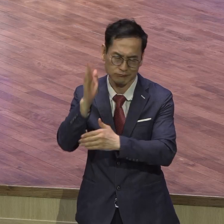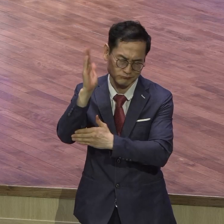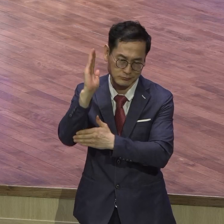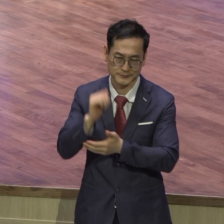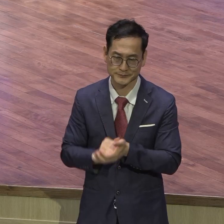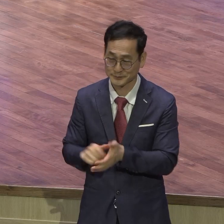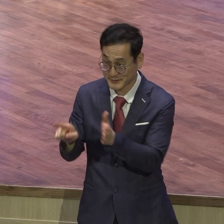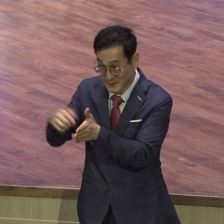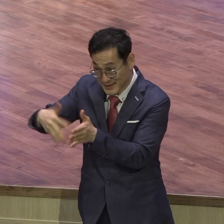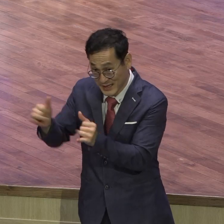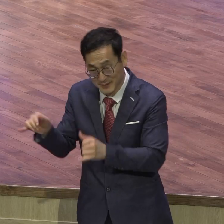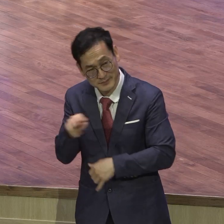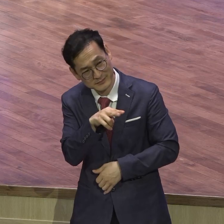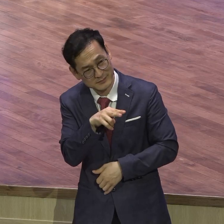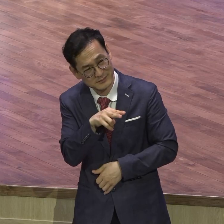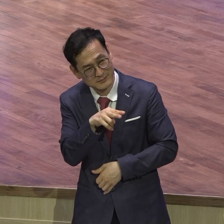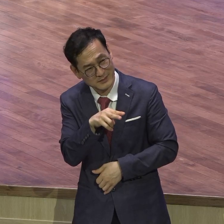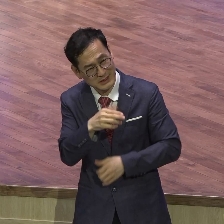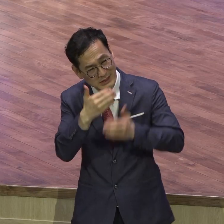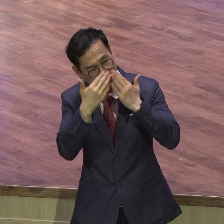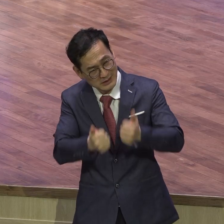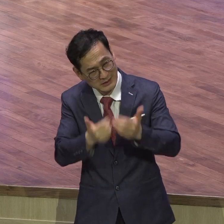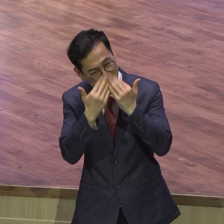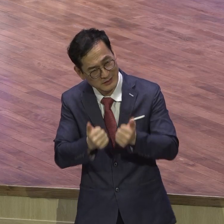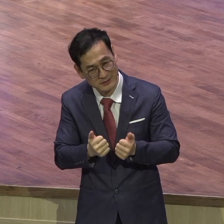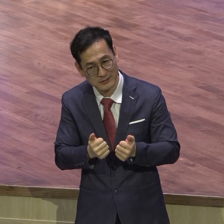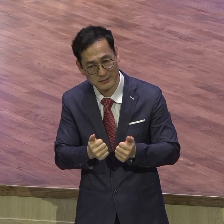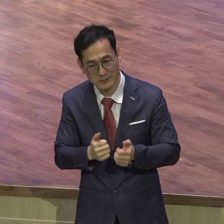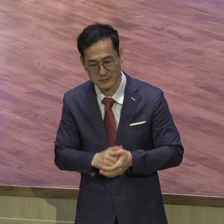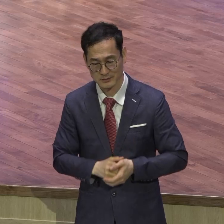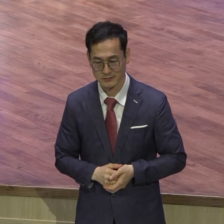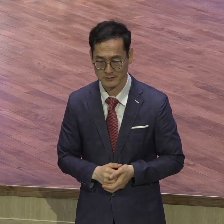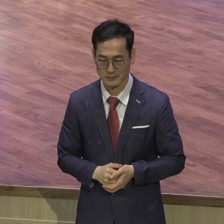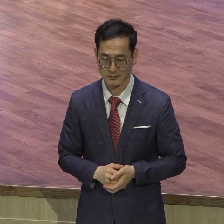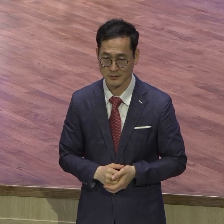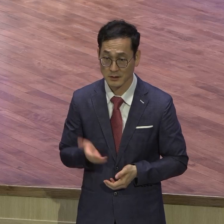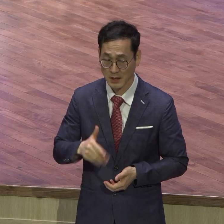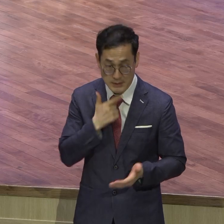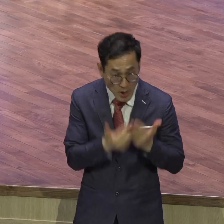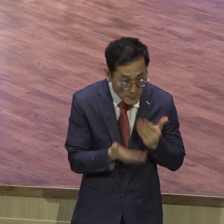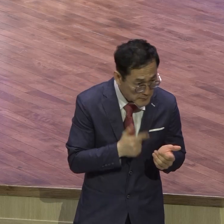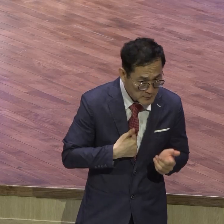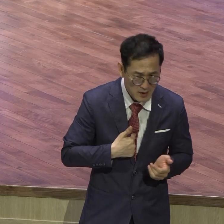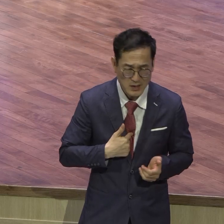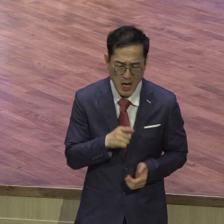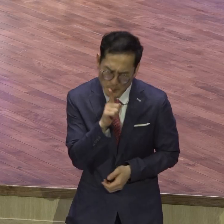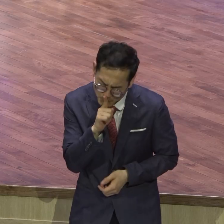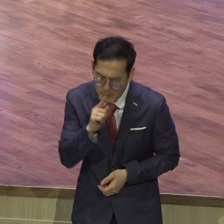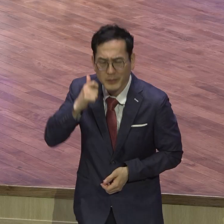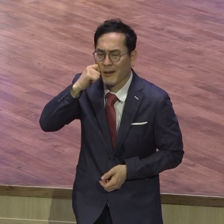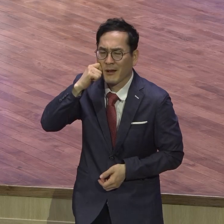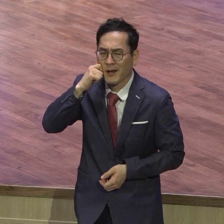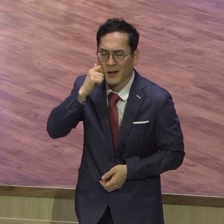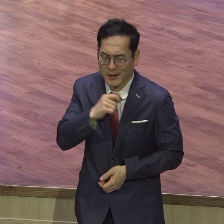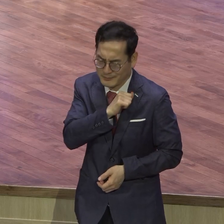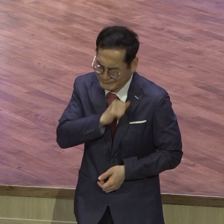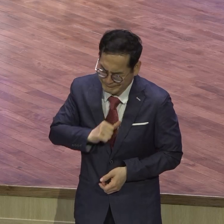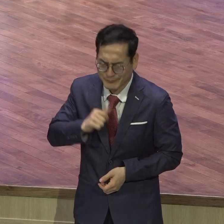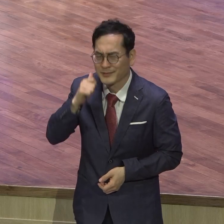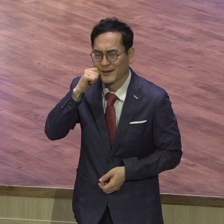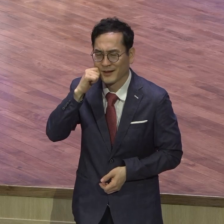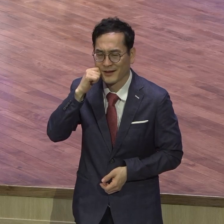불신자고 볼 때 그래 보입니다 그런데 처음이 하다 보니까 말을 안 할 수가 없단 말이에요 나에게 있는 거 말하게